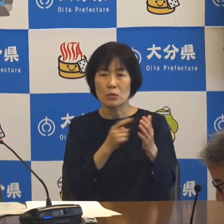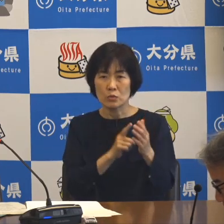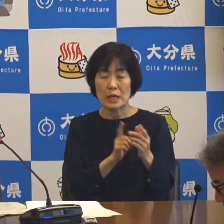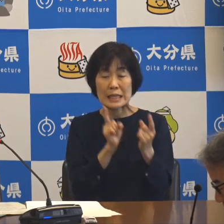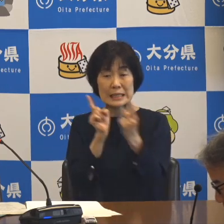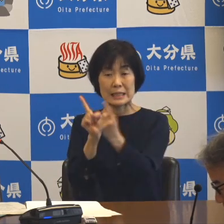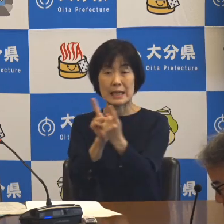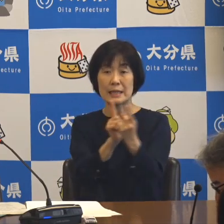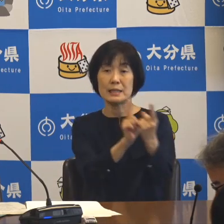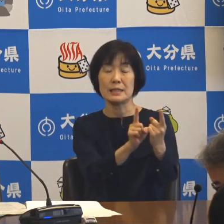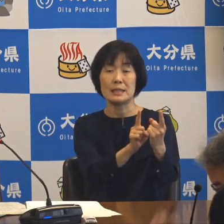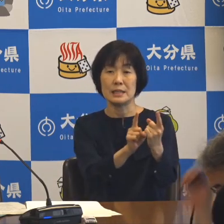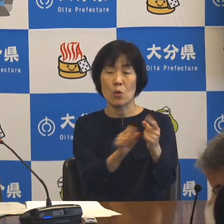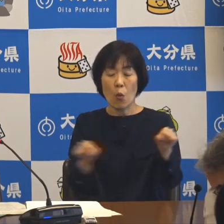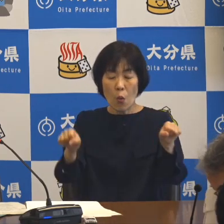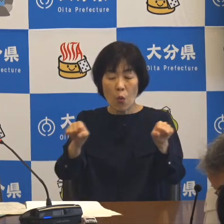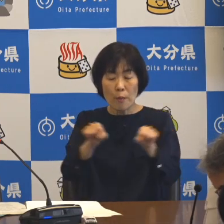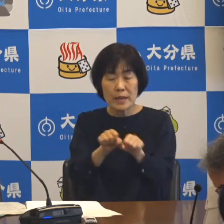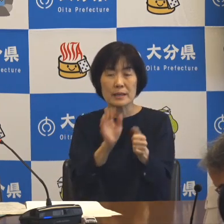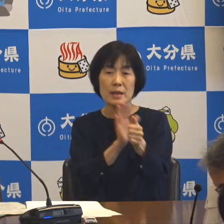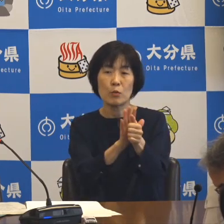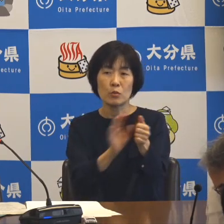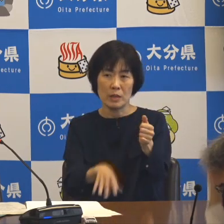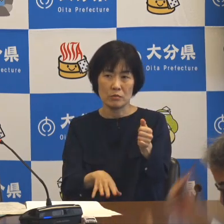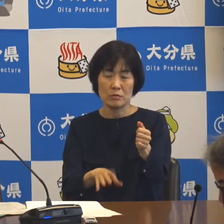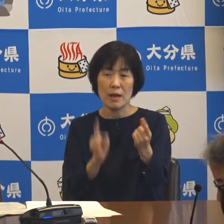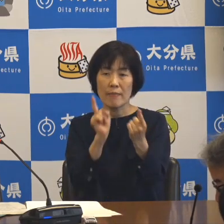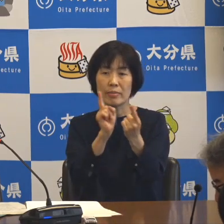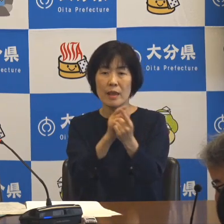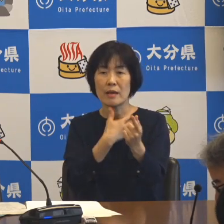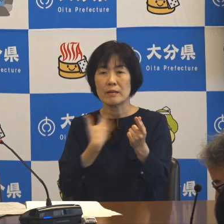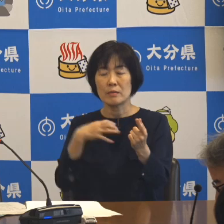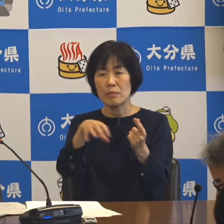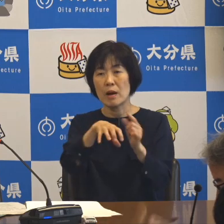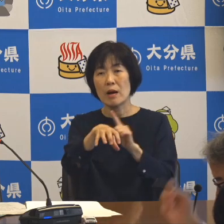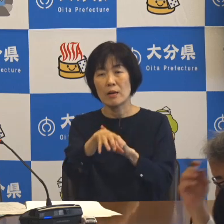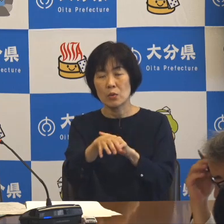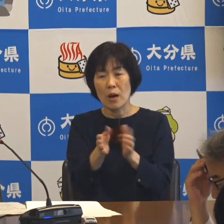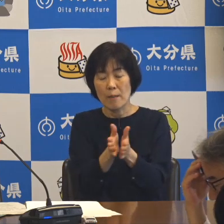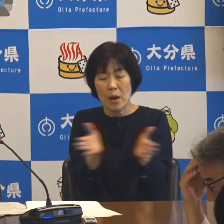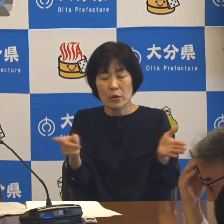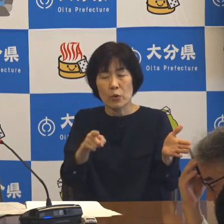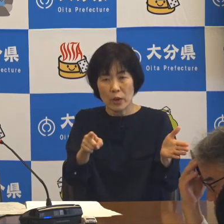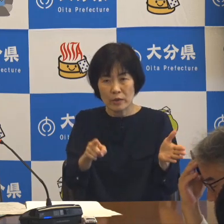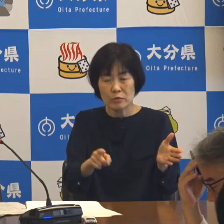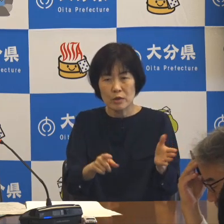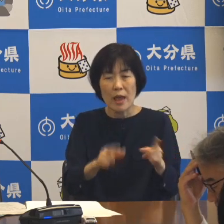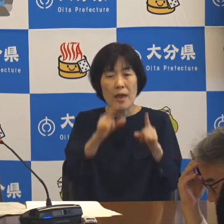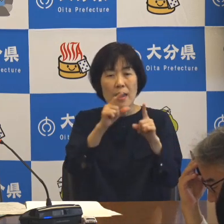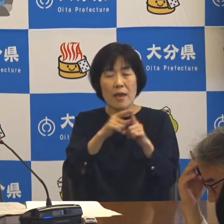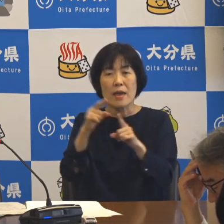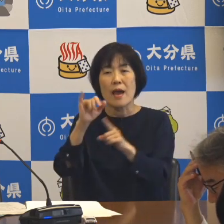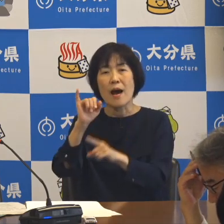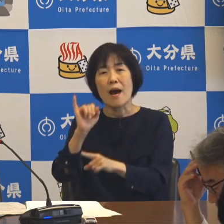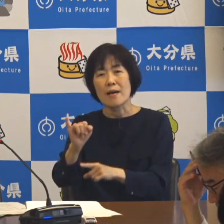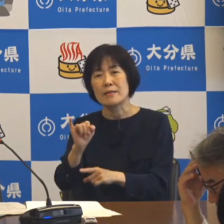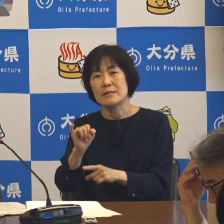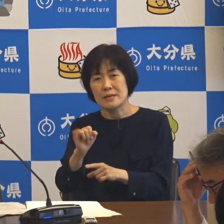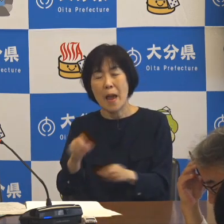。出会いの場をですね、幅を広げる AI マッチングなどを行ってまして、今まで